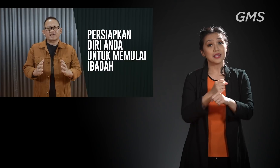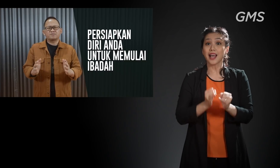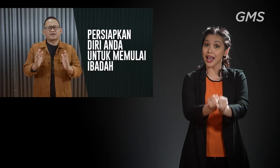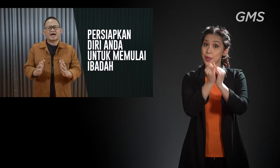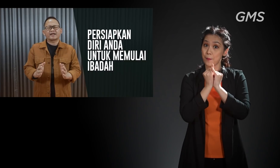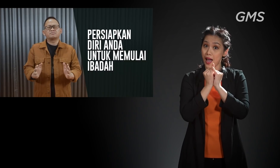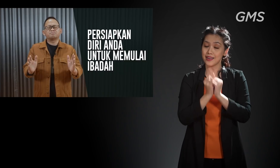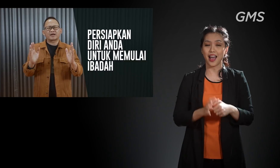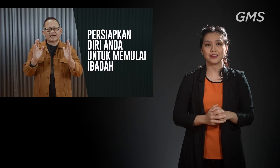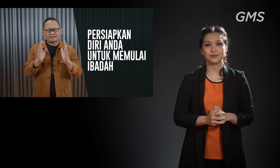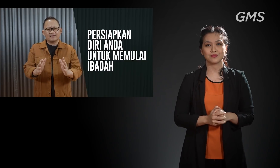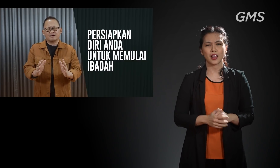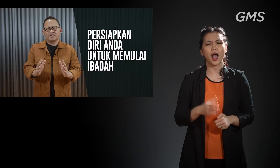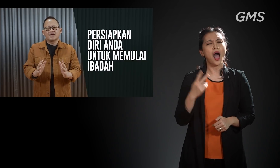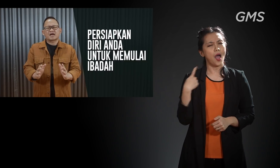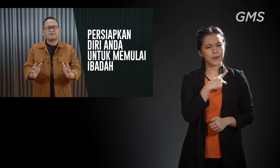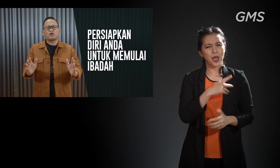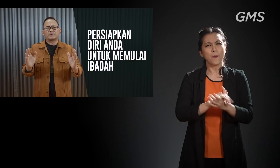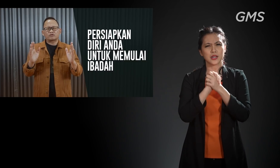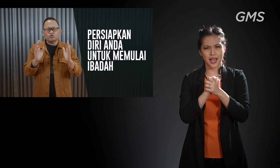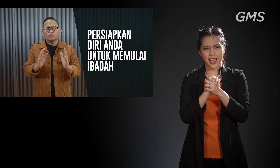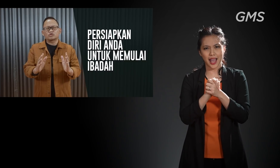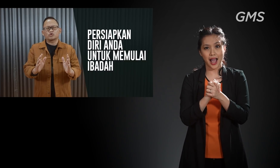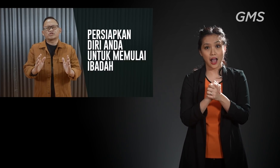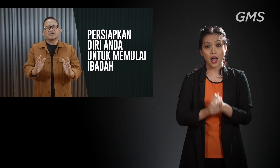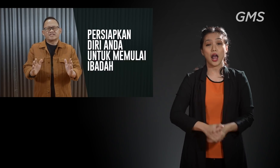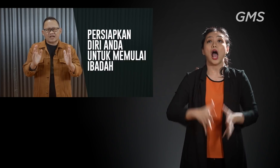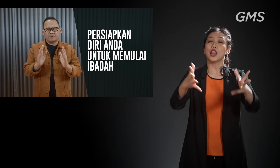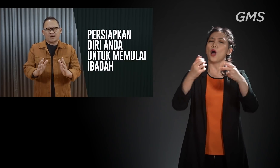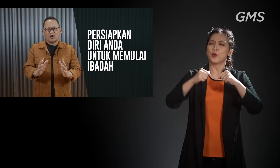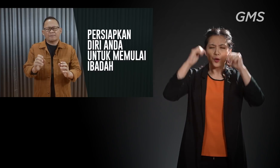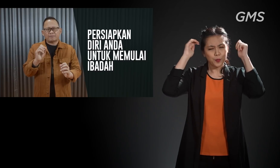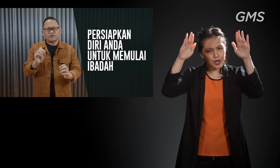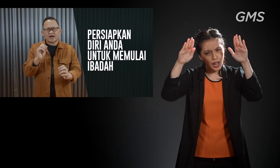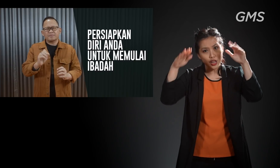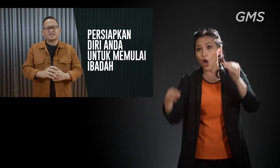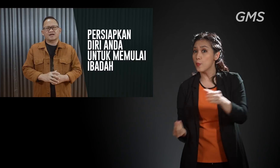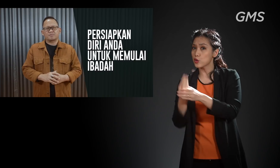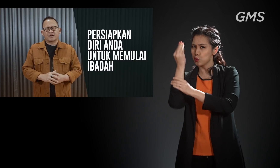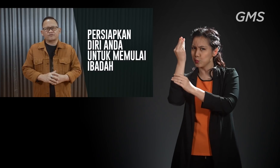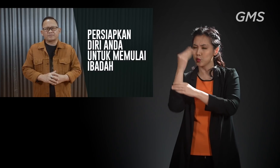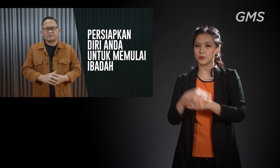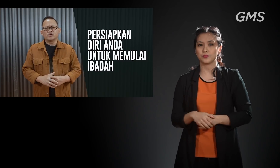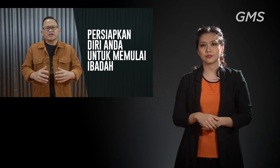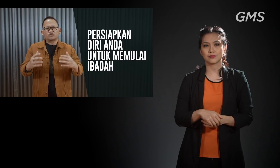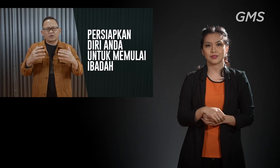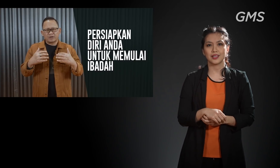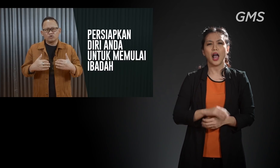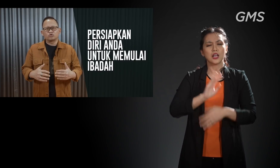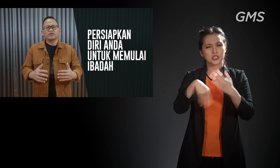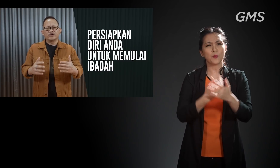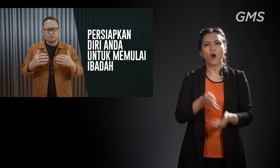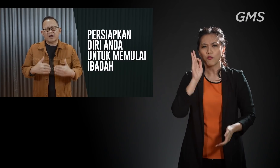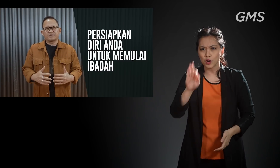Kami percaya ibadah hari ini memberkati kami. Kami mau bertumbuh terus di dalam Engkau. Apapun yang kami dengar kebenaran firman-Mu, itu